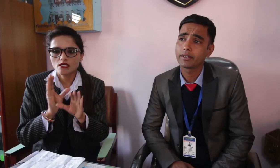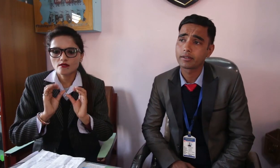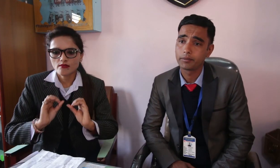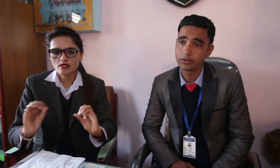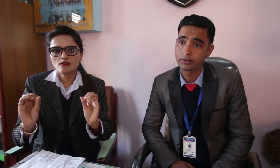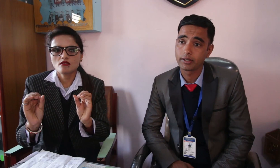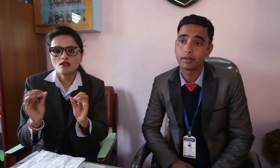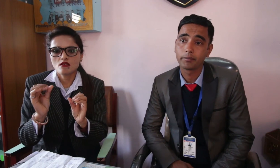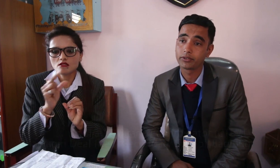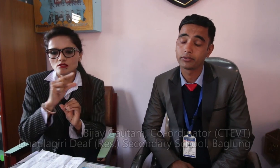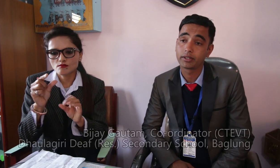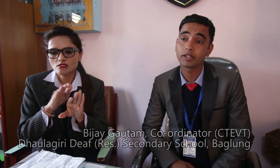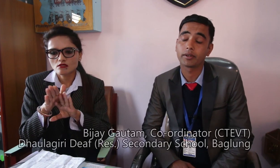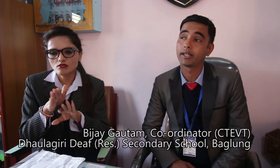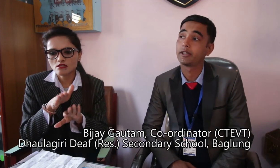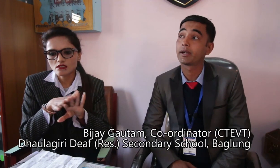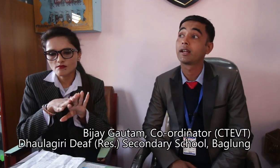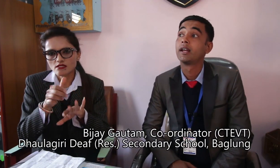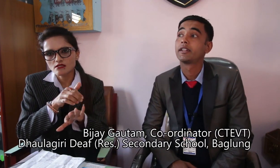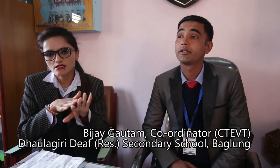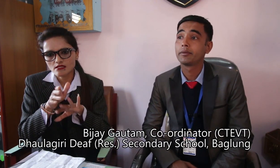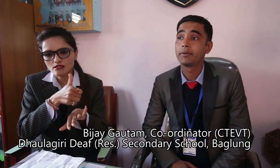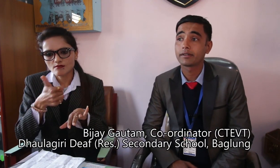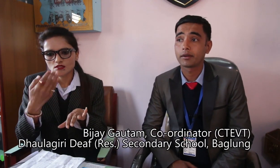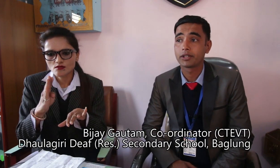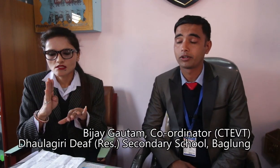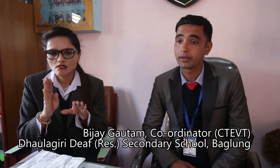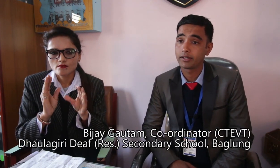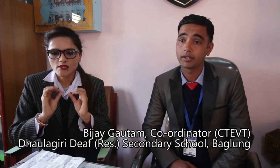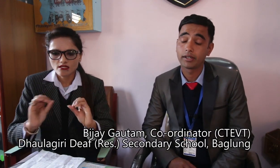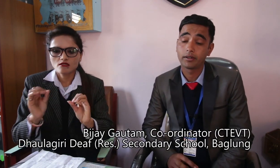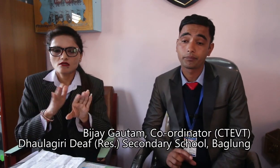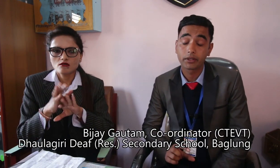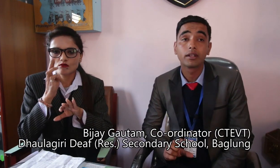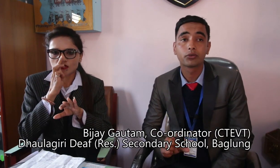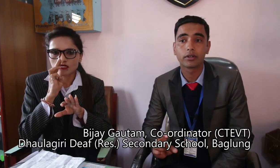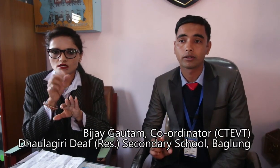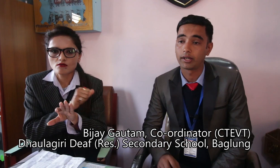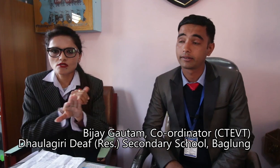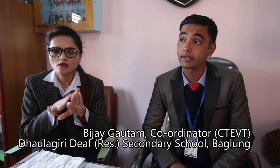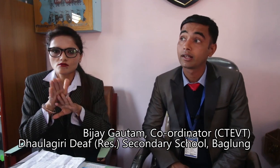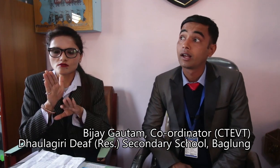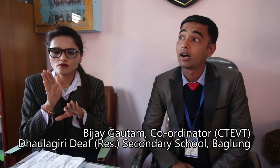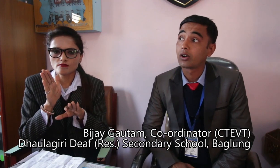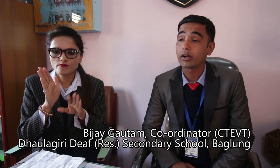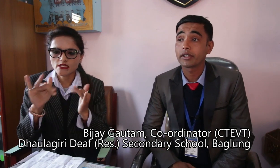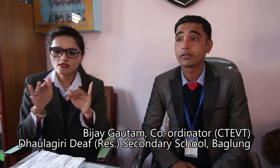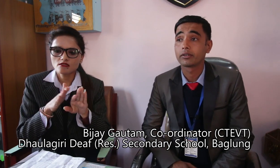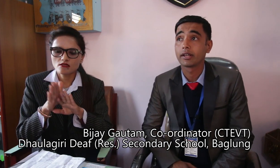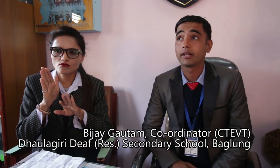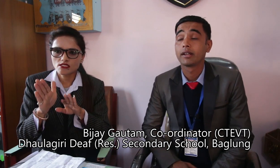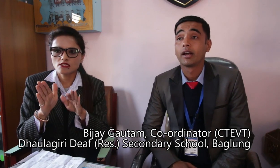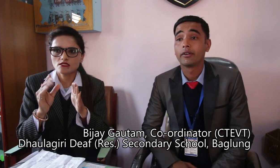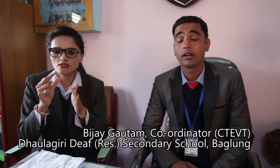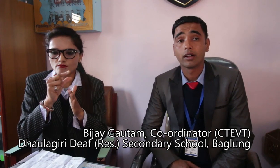टेक्निकल बेस्ड सब्जेक्टहरू चाहिँ एकदम बेस्ट हुन्छ किन भन्दाखेरिमा थ्योरी बेस्ड सब्जेक्टहरूमा चाहिँ यिनीहरूले स्टुडेन्टहरूलाई चाहिँ